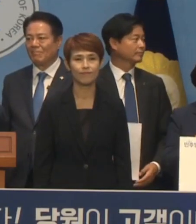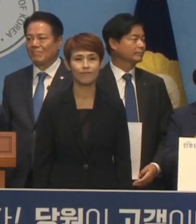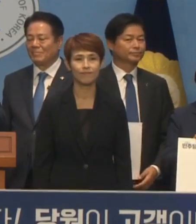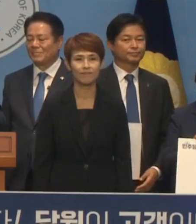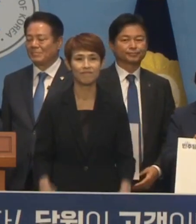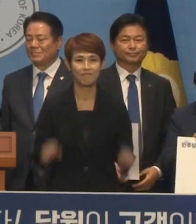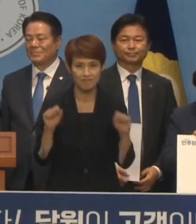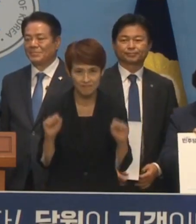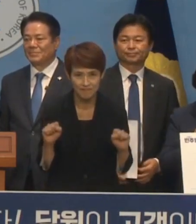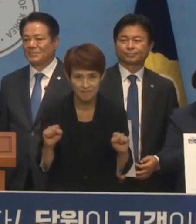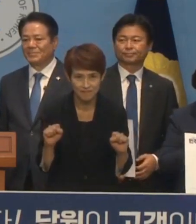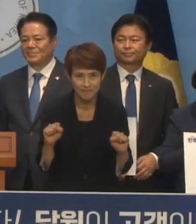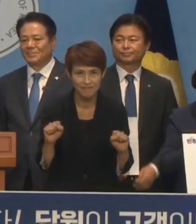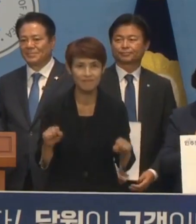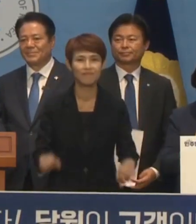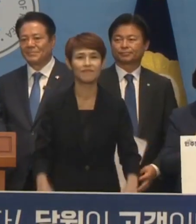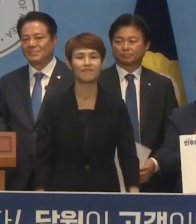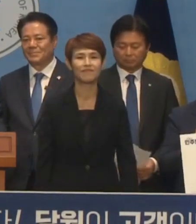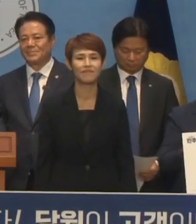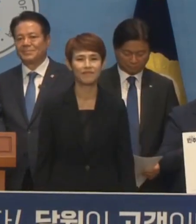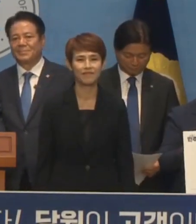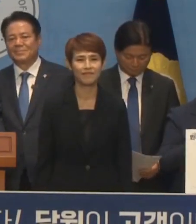예, 안녕하십니까.